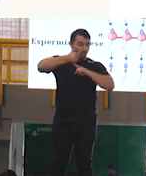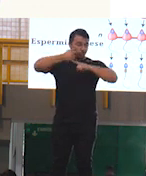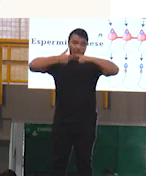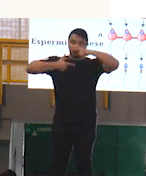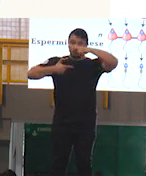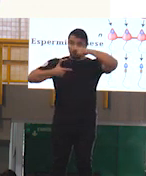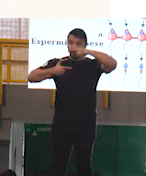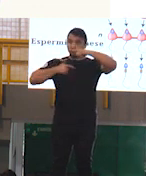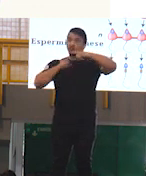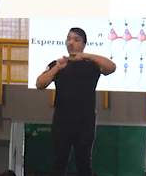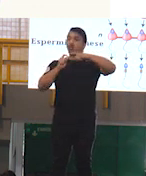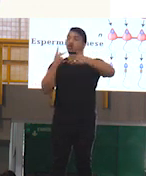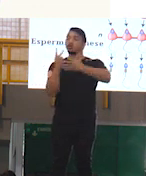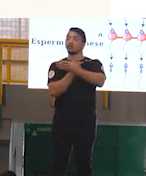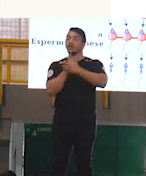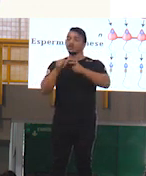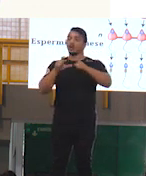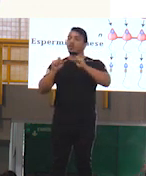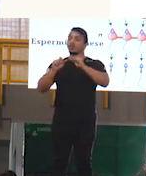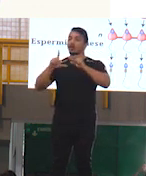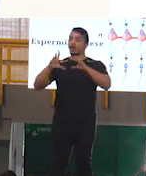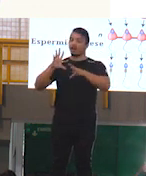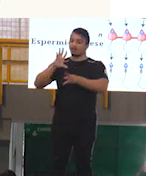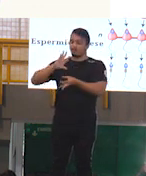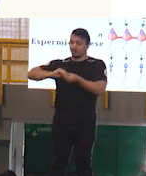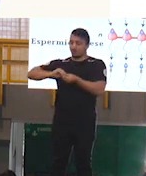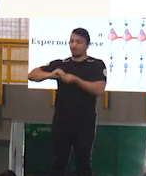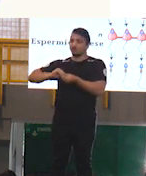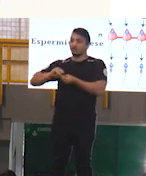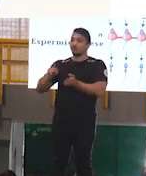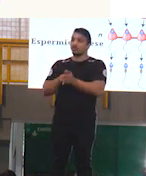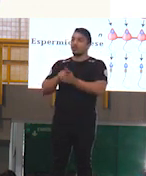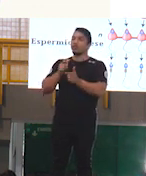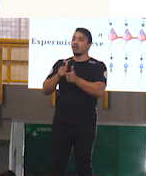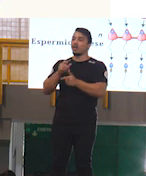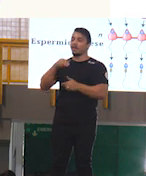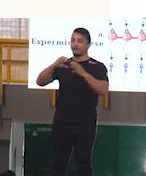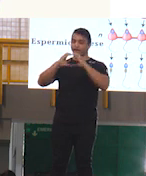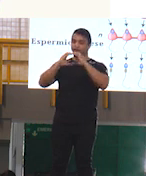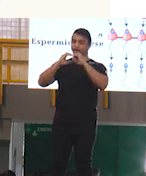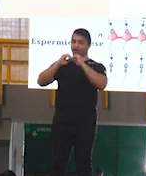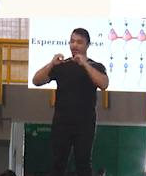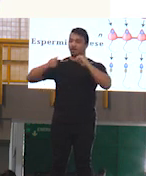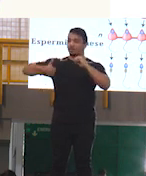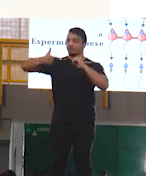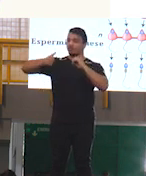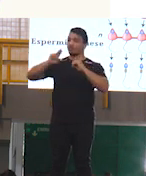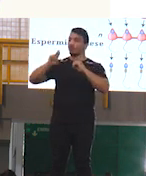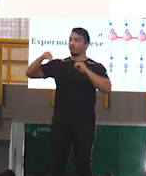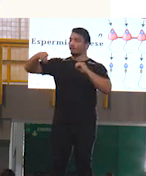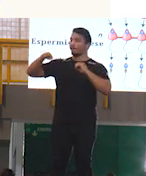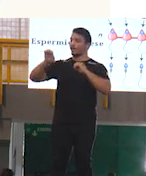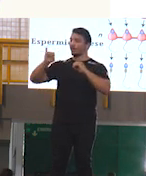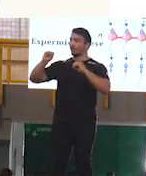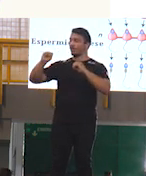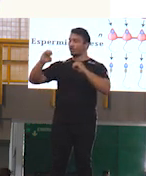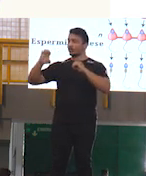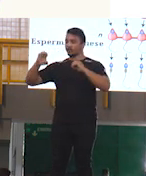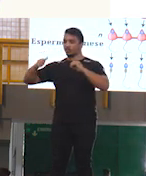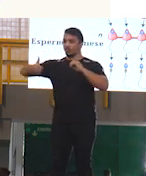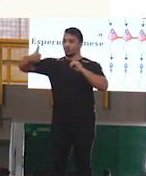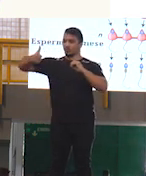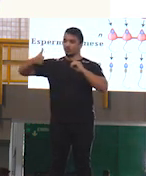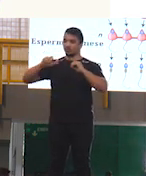espermatócito 2, fase de quê? De maturação, na chamada meiose 1. Espermatócito